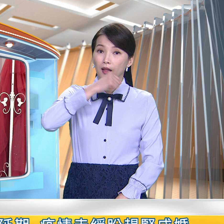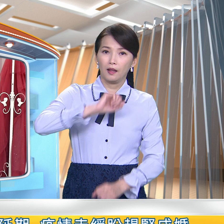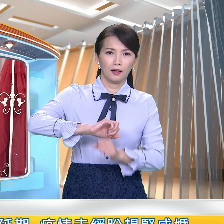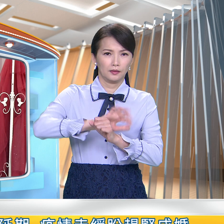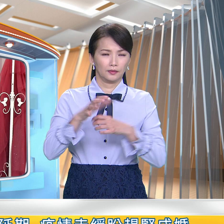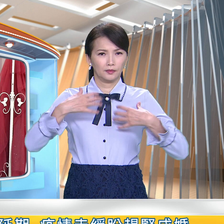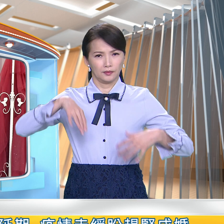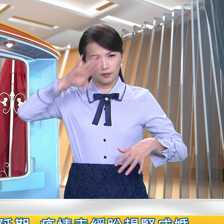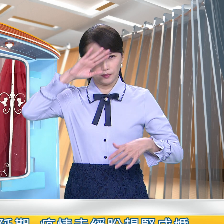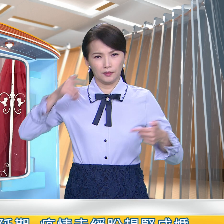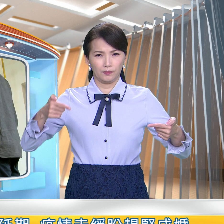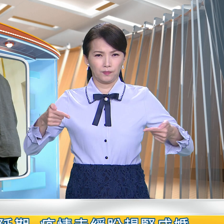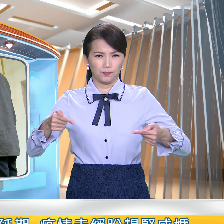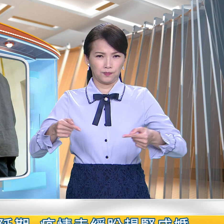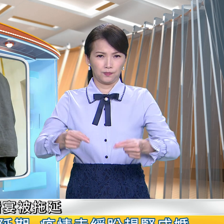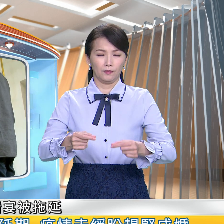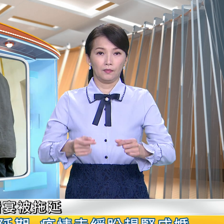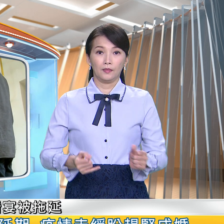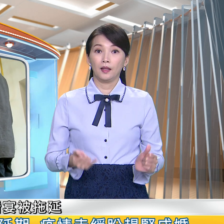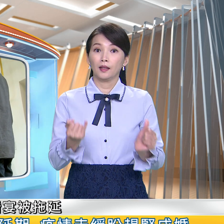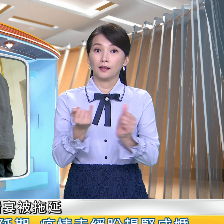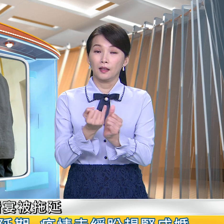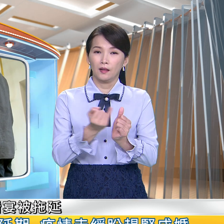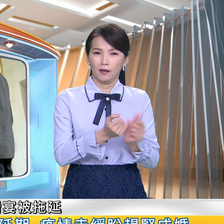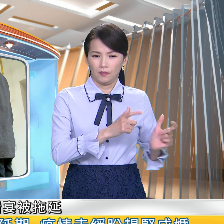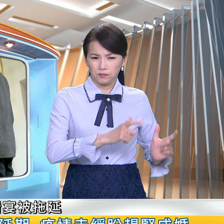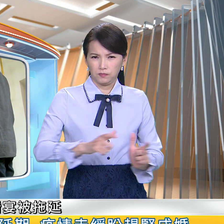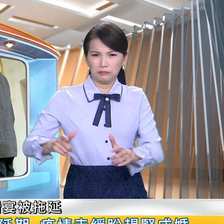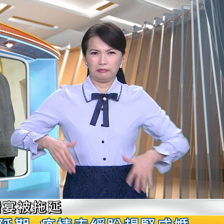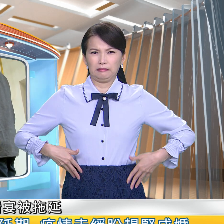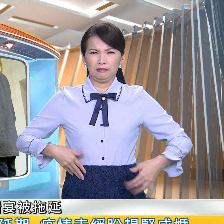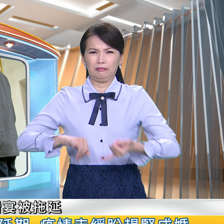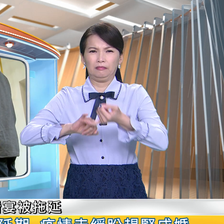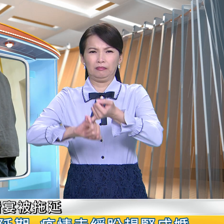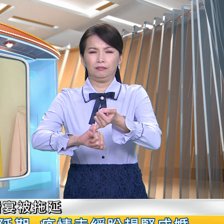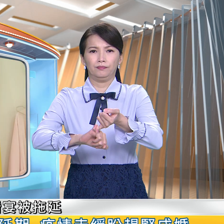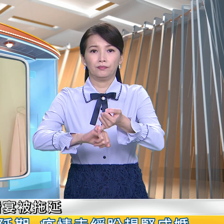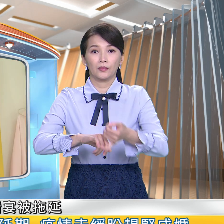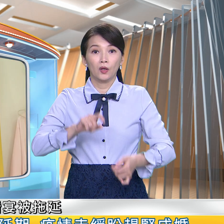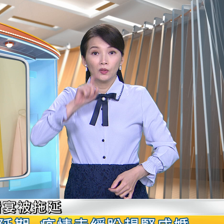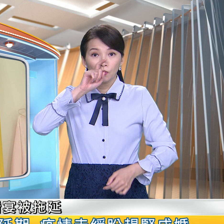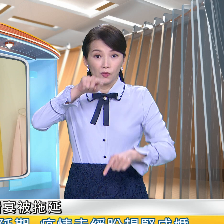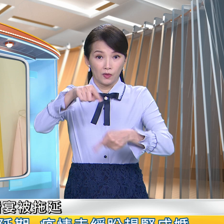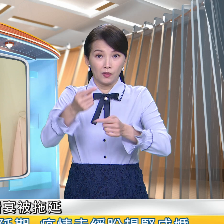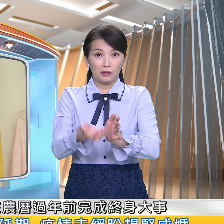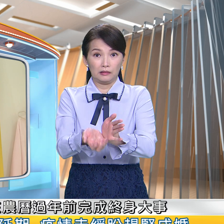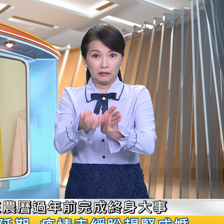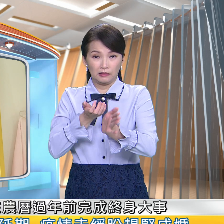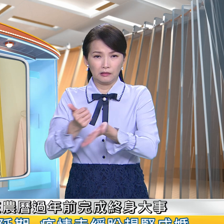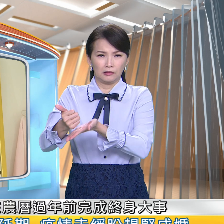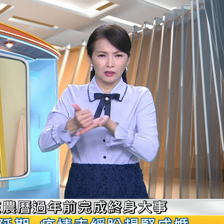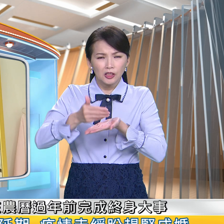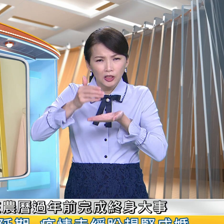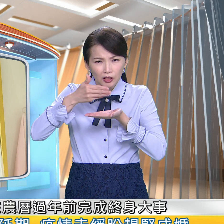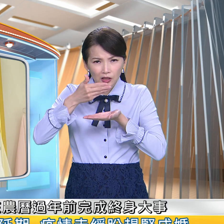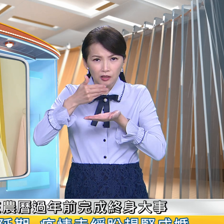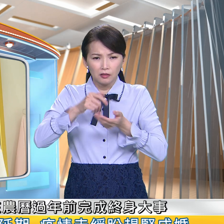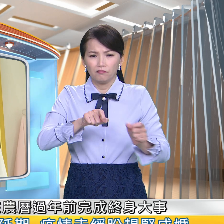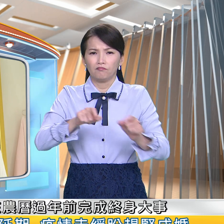国内疫情趋缓，不少新人担心婚宴被拖延，因此决定要抢在农历